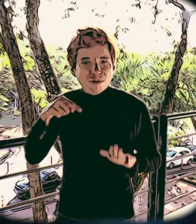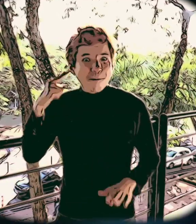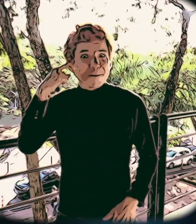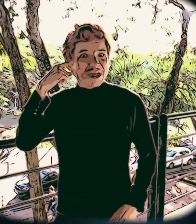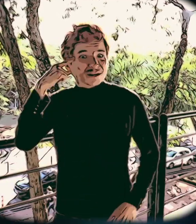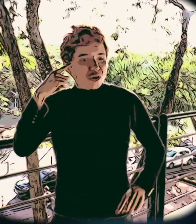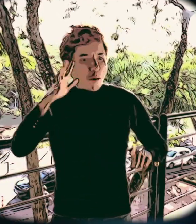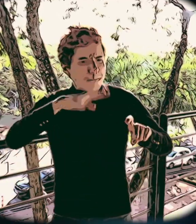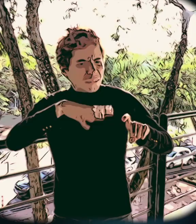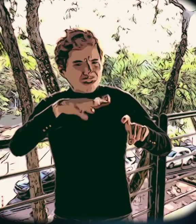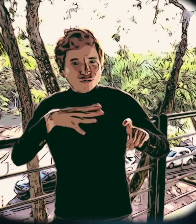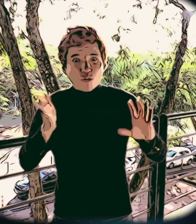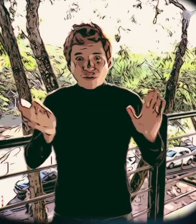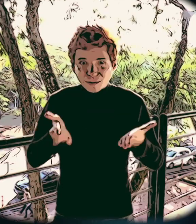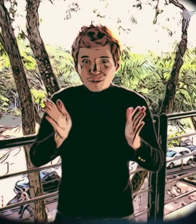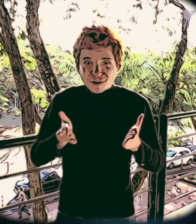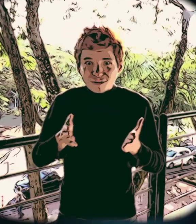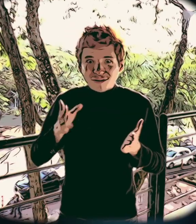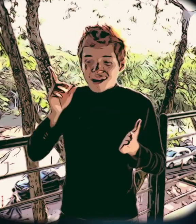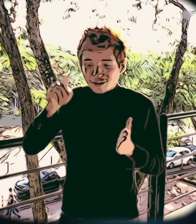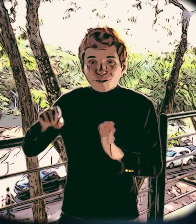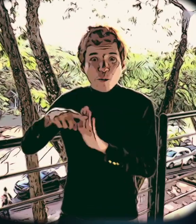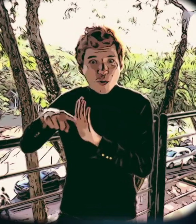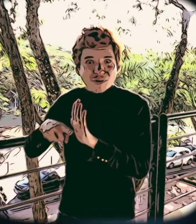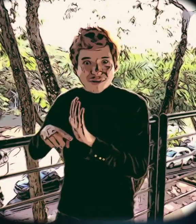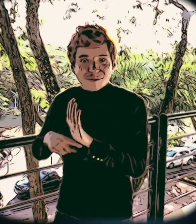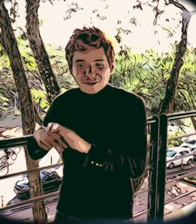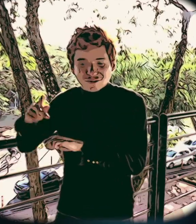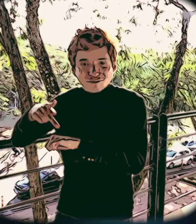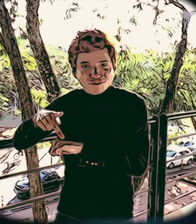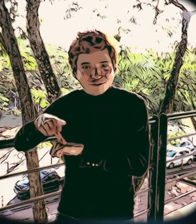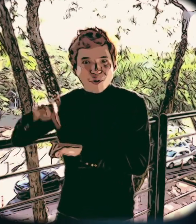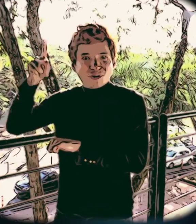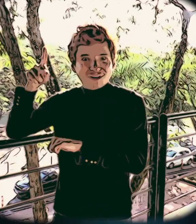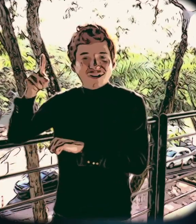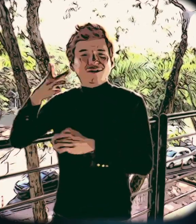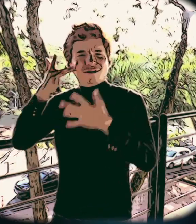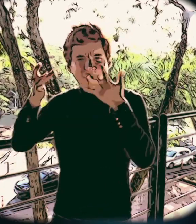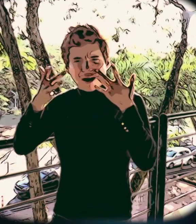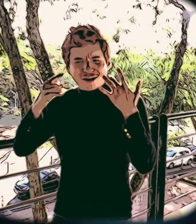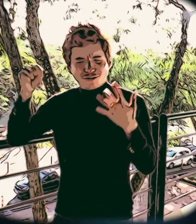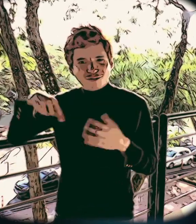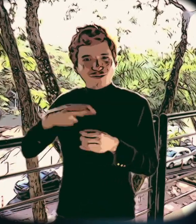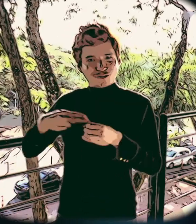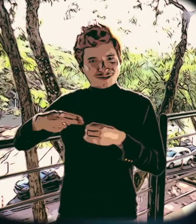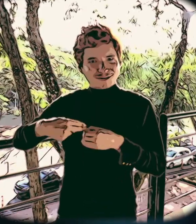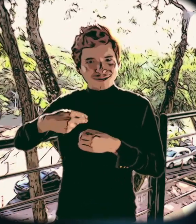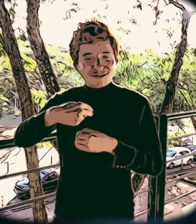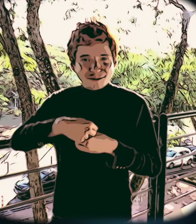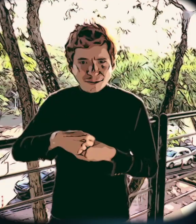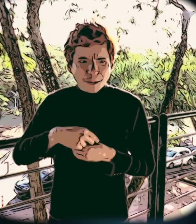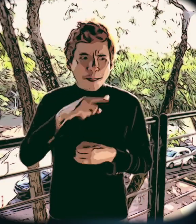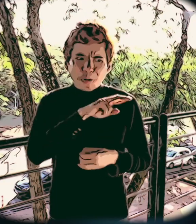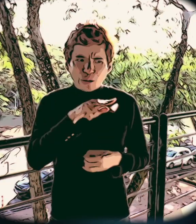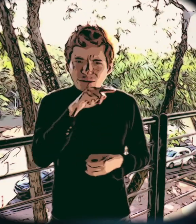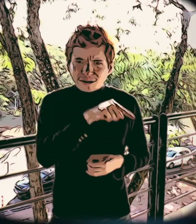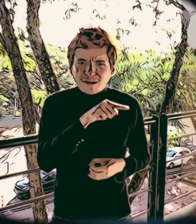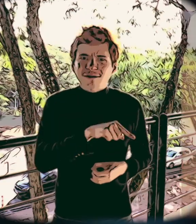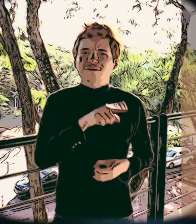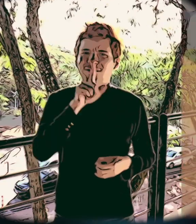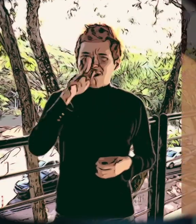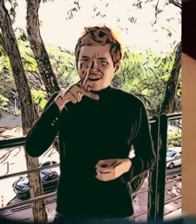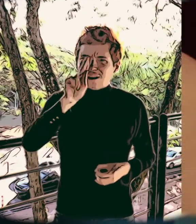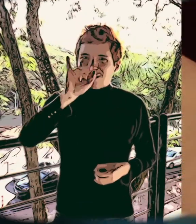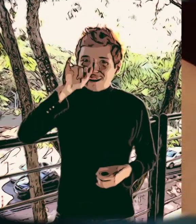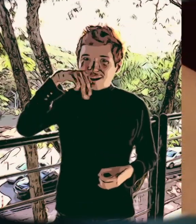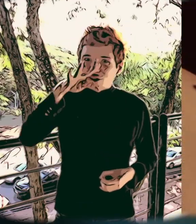Mitos Contemporâneos, do Programa de Pós-Graduação em Artes da Cena, na Unicamp. O espetáculo